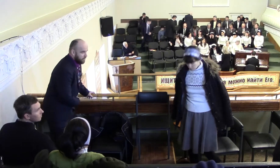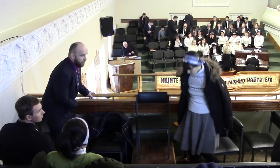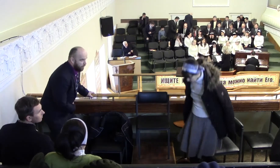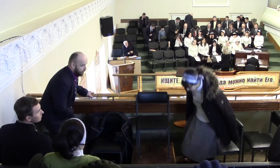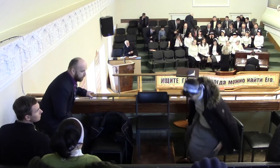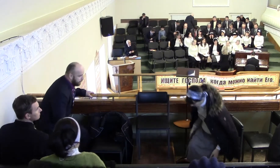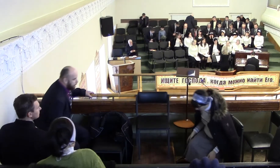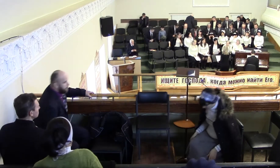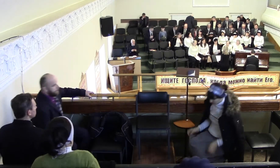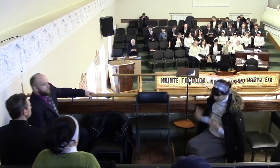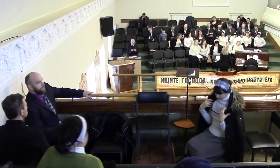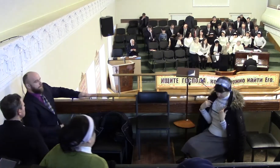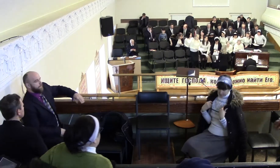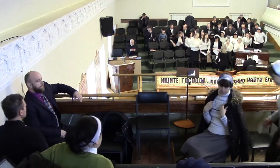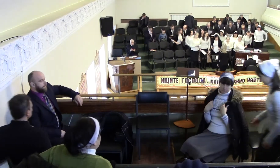Аминь.